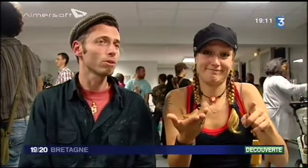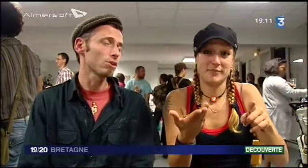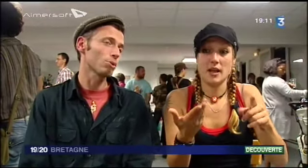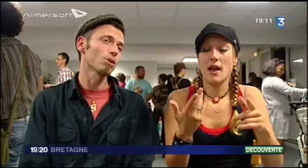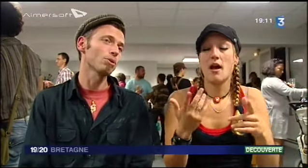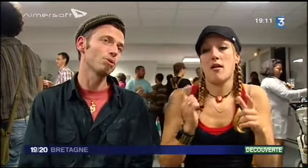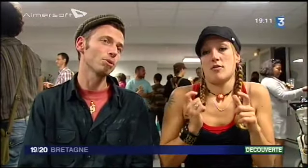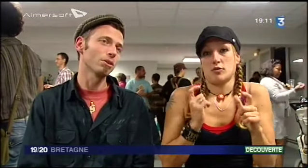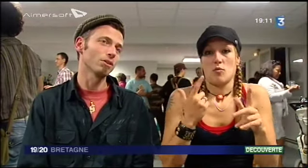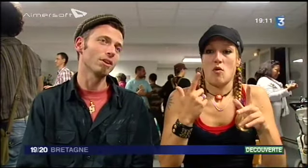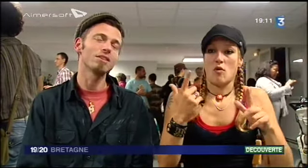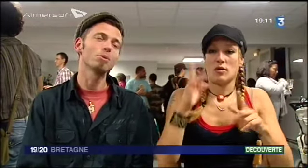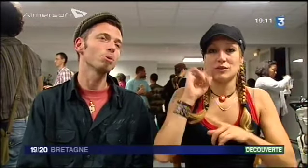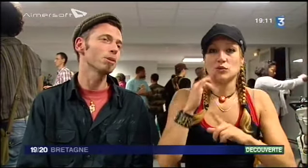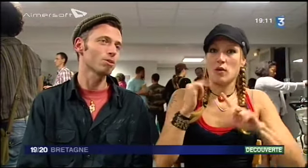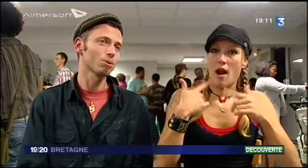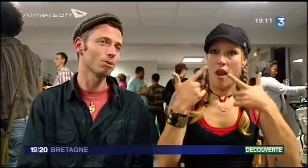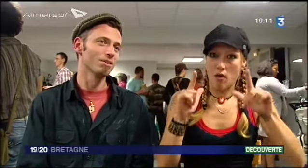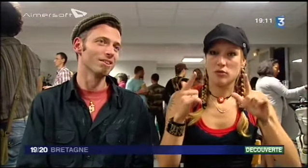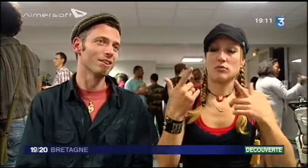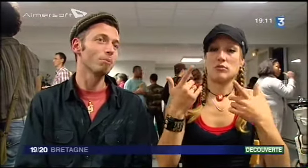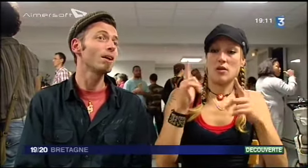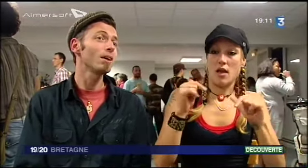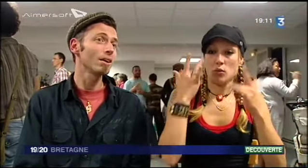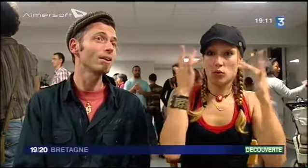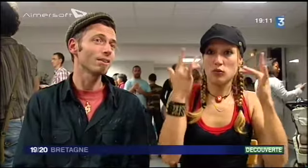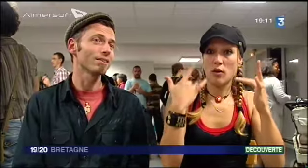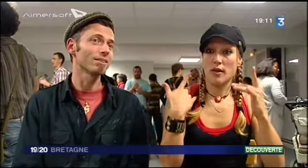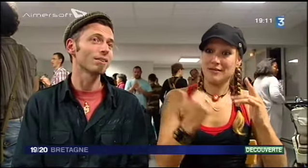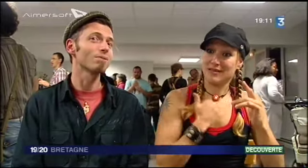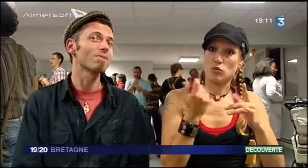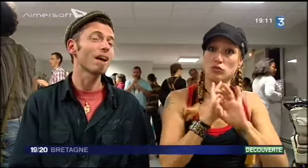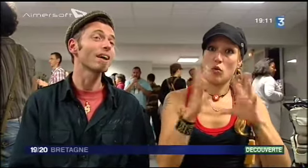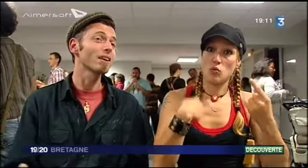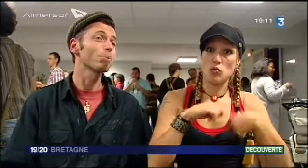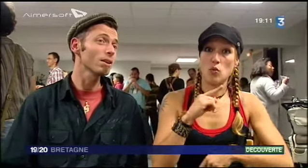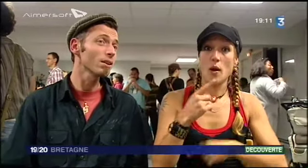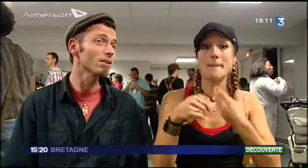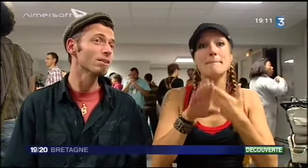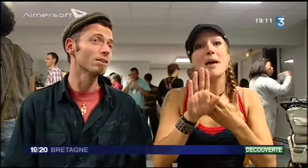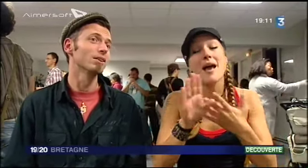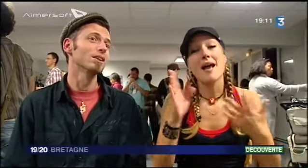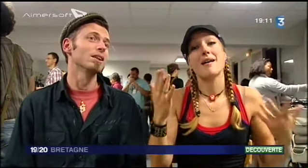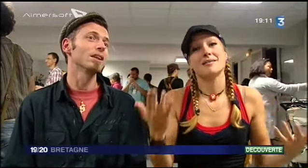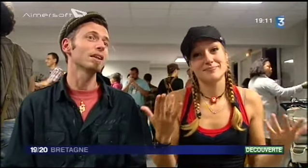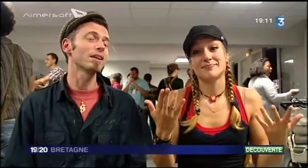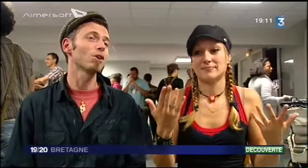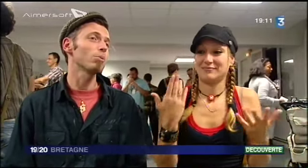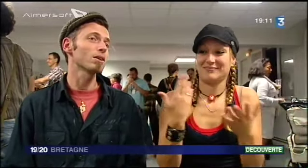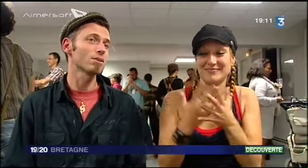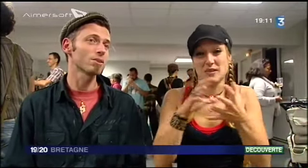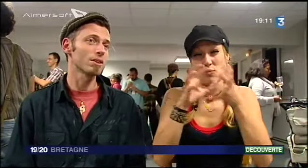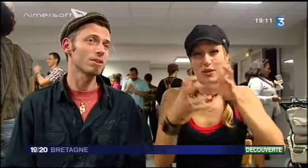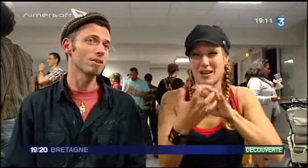langue, ils ont leur culture et ils se débrouillent bien sans doute. Mais à quel prix et quelle est leur place ici,